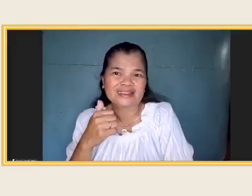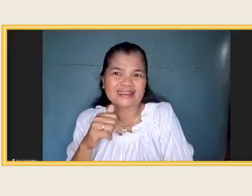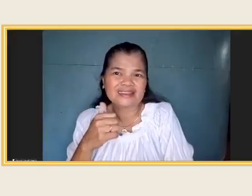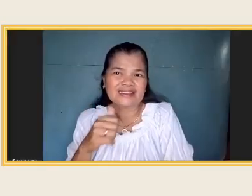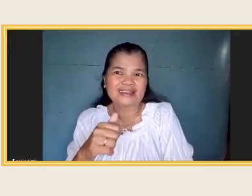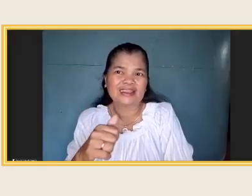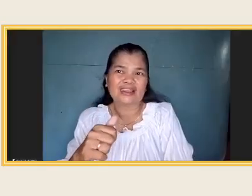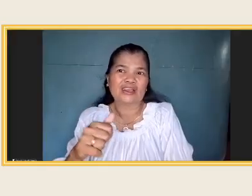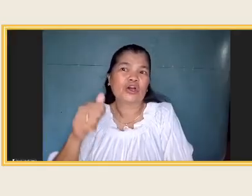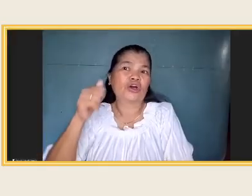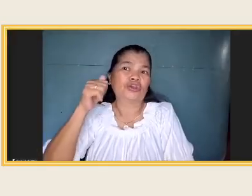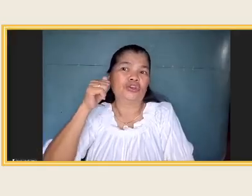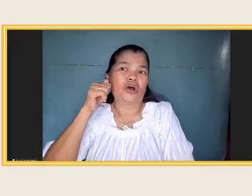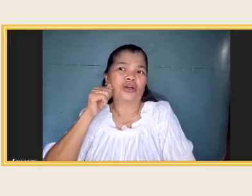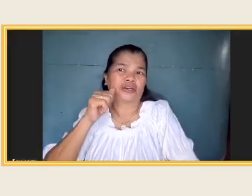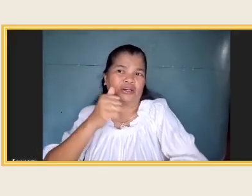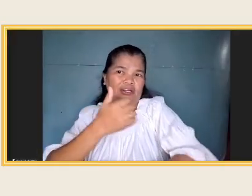aunt,